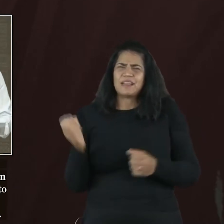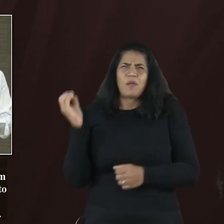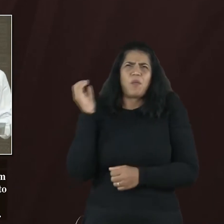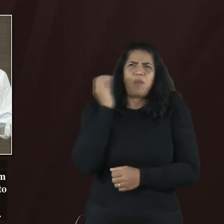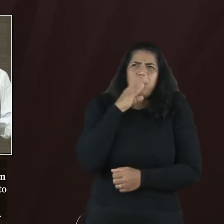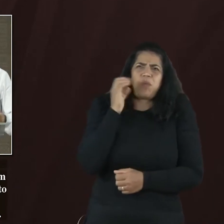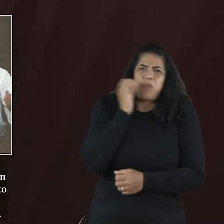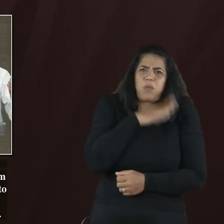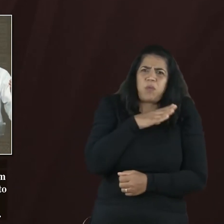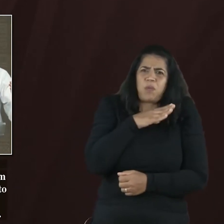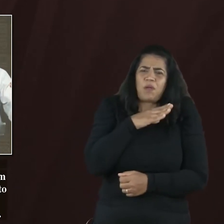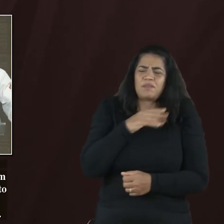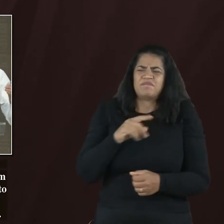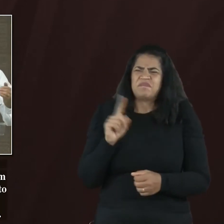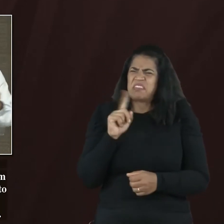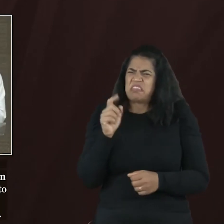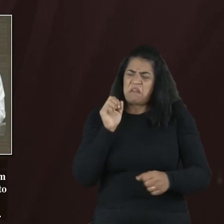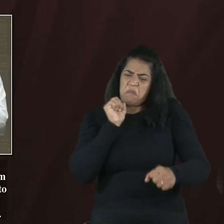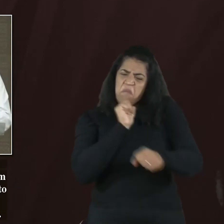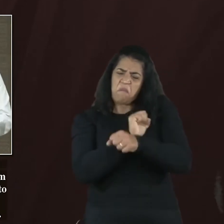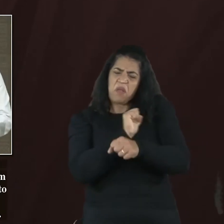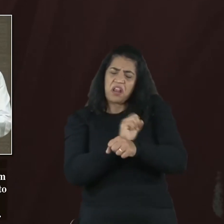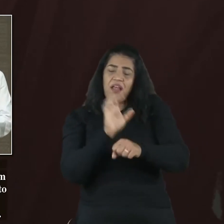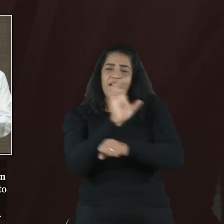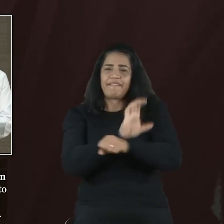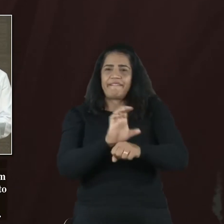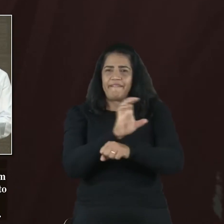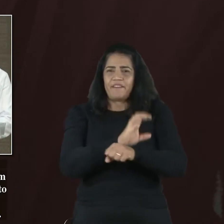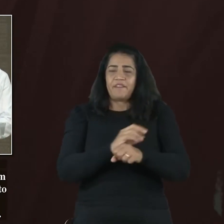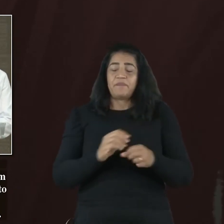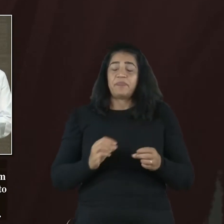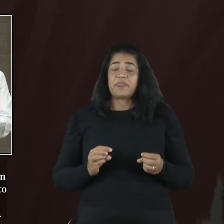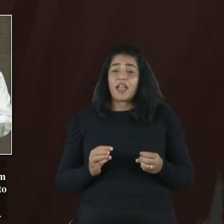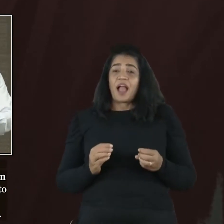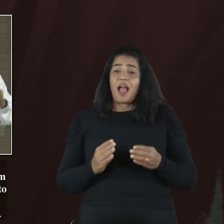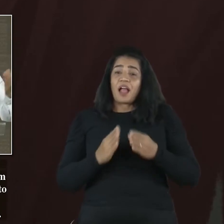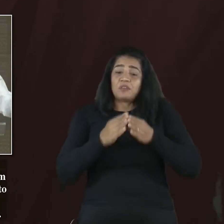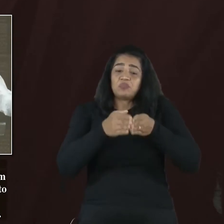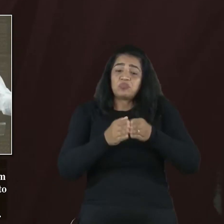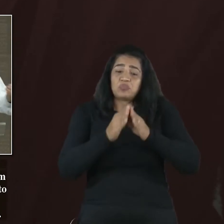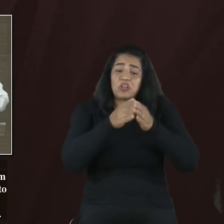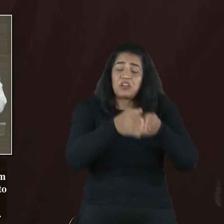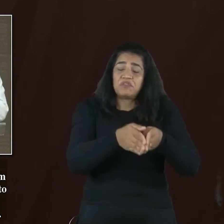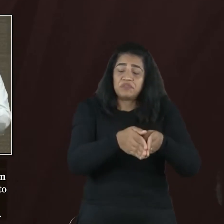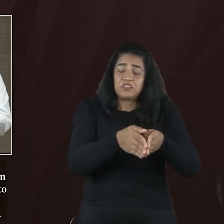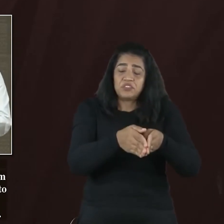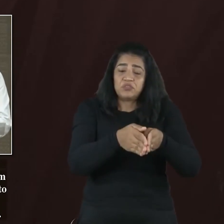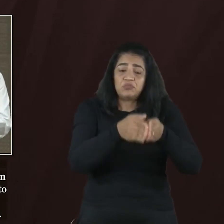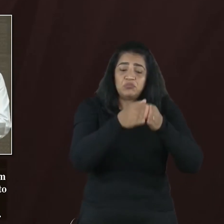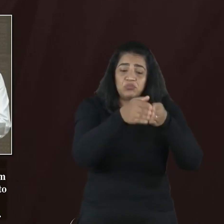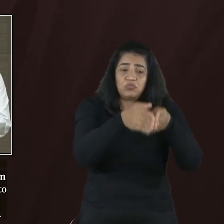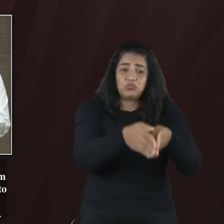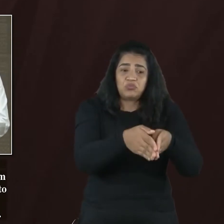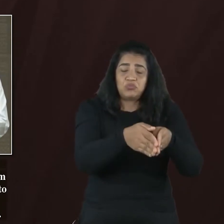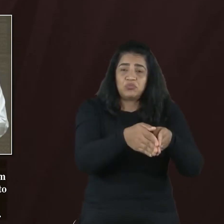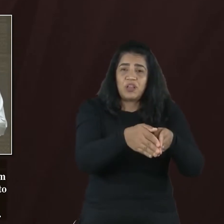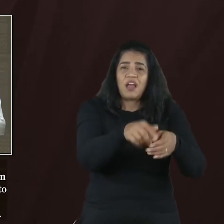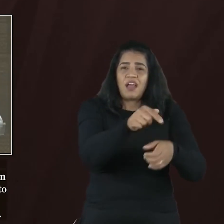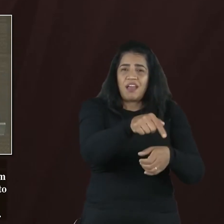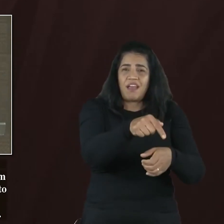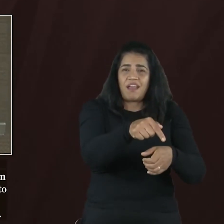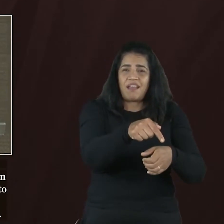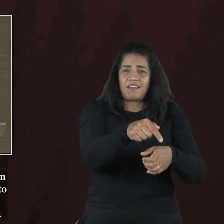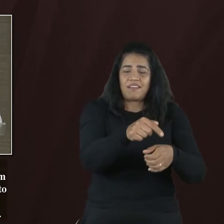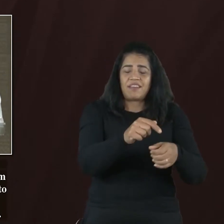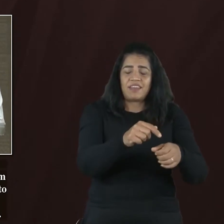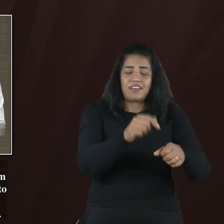passar em Éfeso. Quando o navio aportou em Mileto, ele mandou chamar os presbíteros, né, de Éfeso